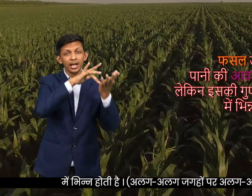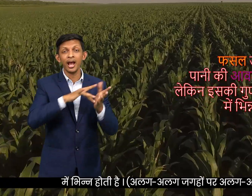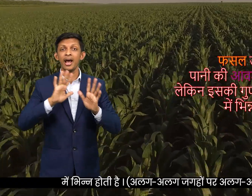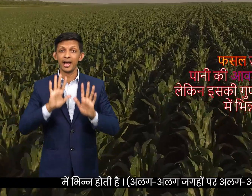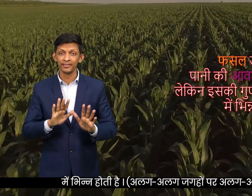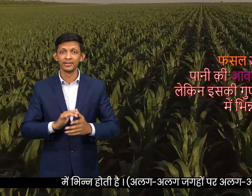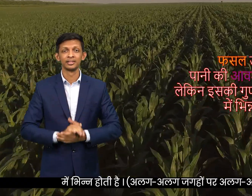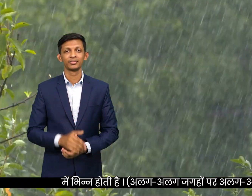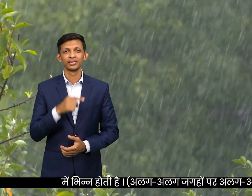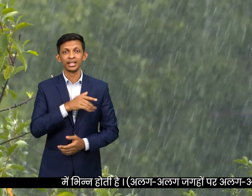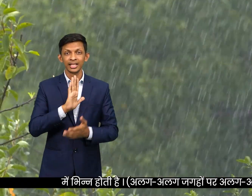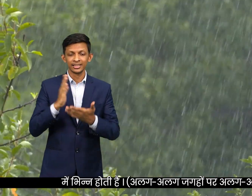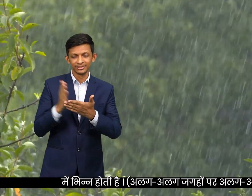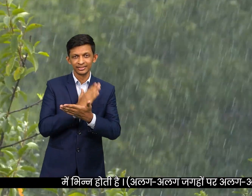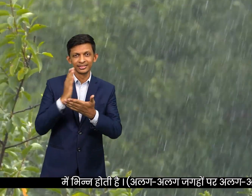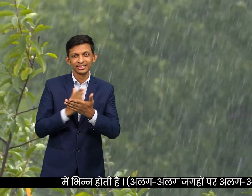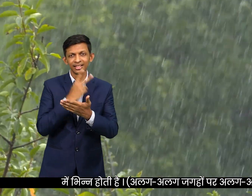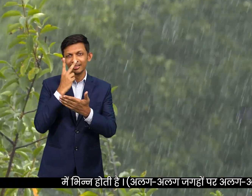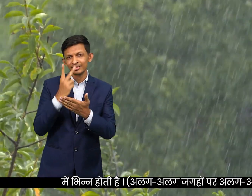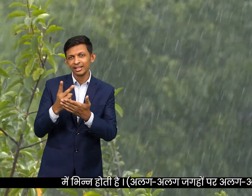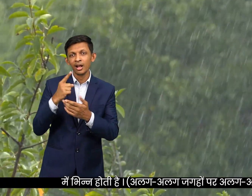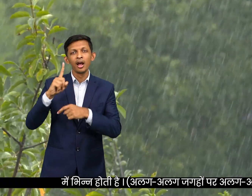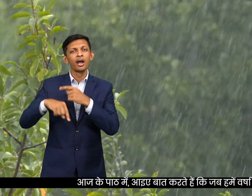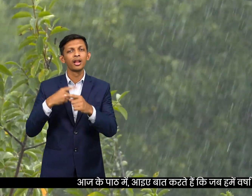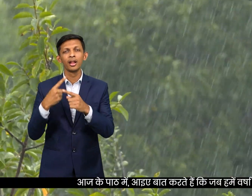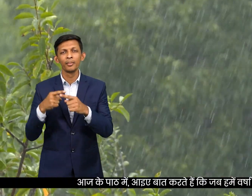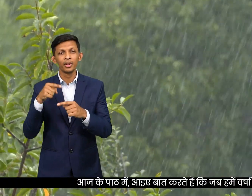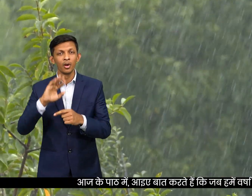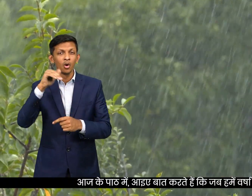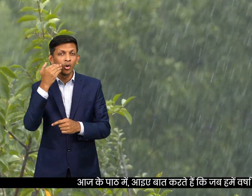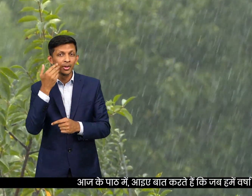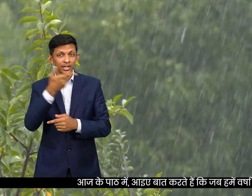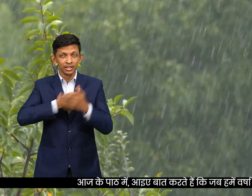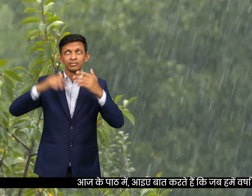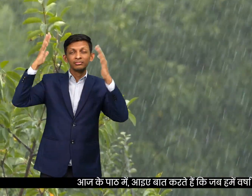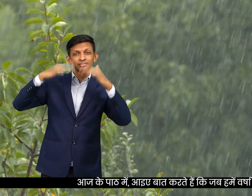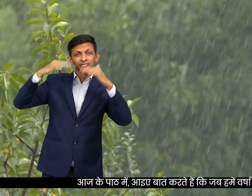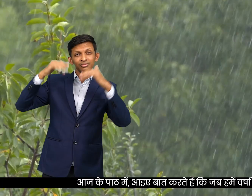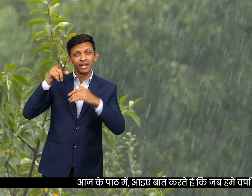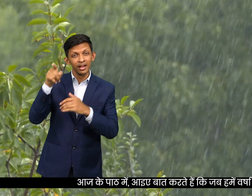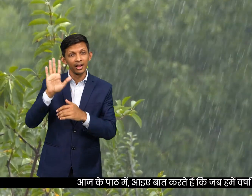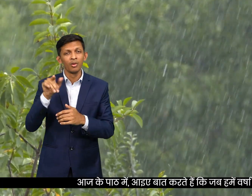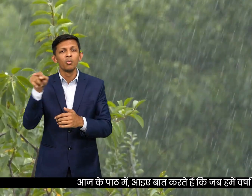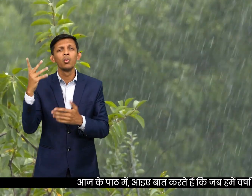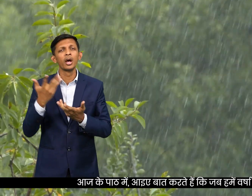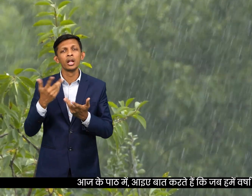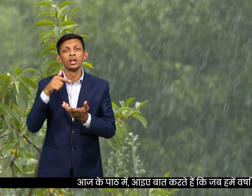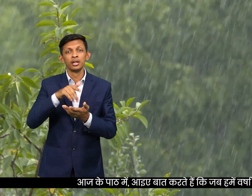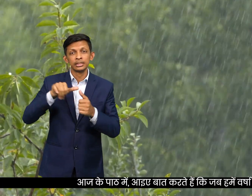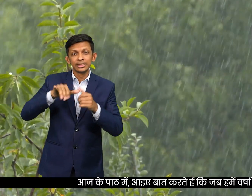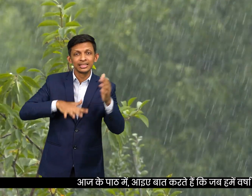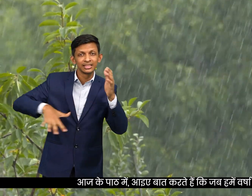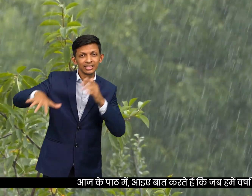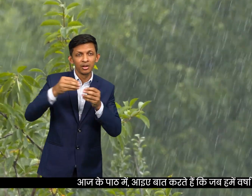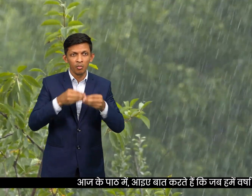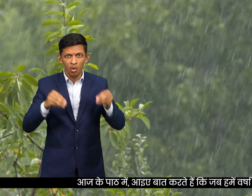है, यानी अलग अलग जगहों पर अलग अलग होती है। आज के पाठ में आइए बात करते हैं कि जब